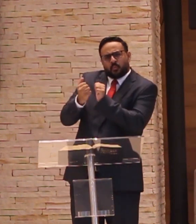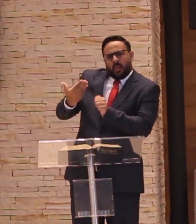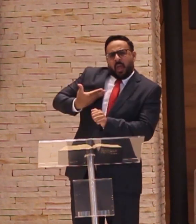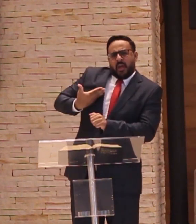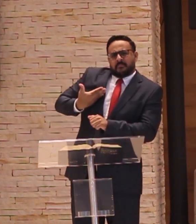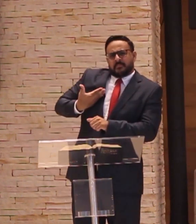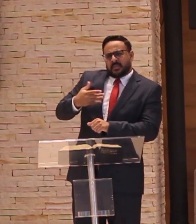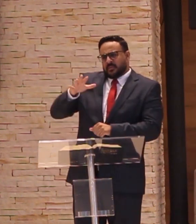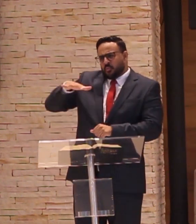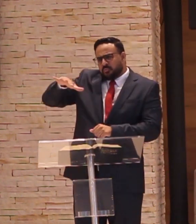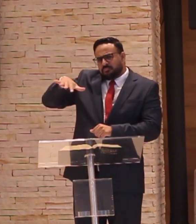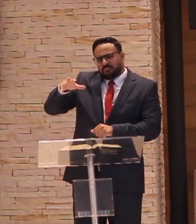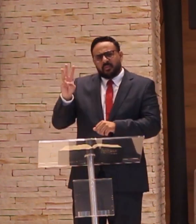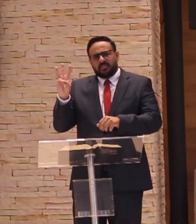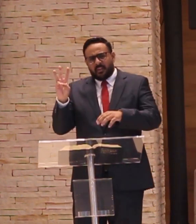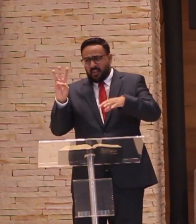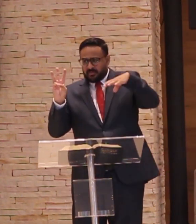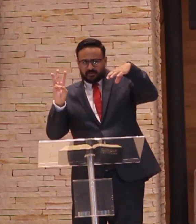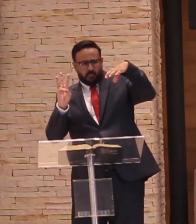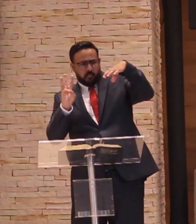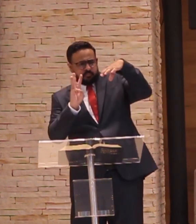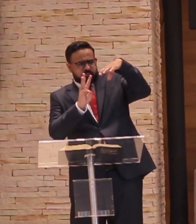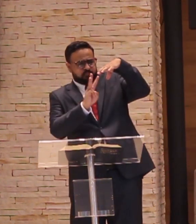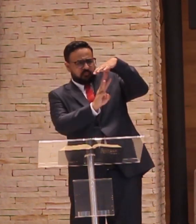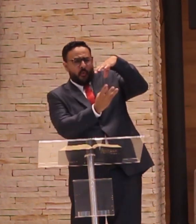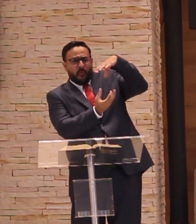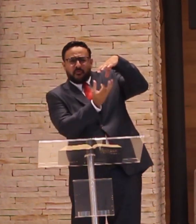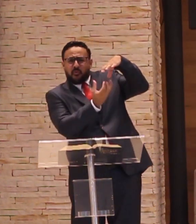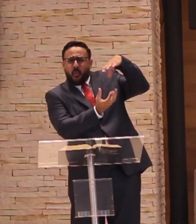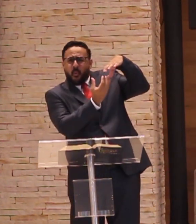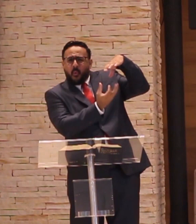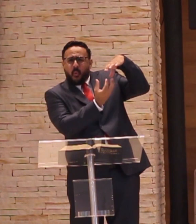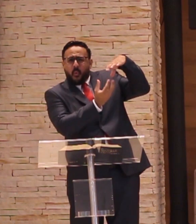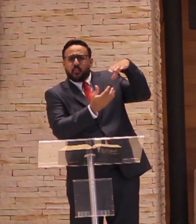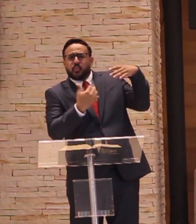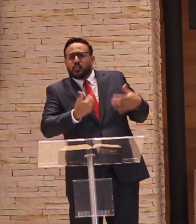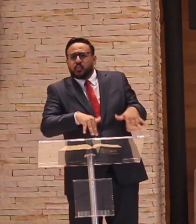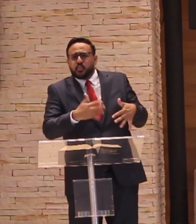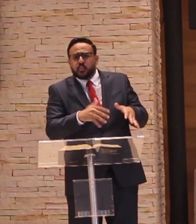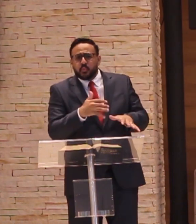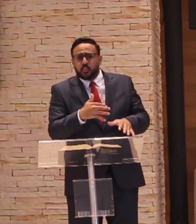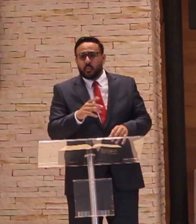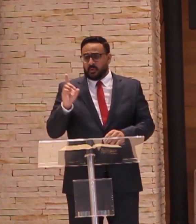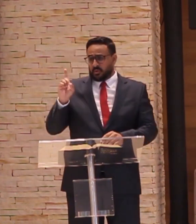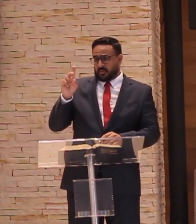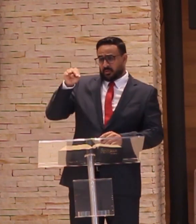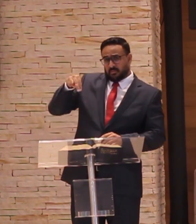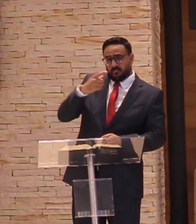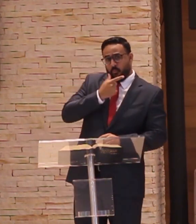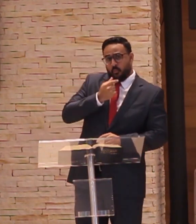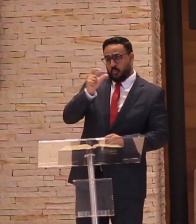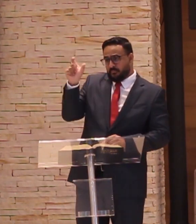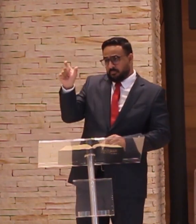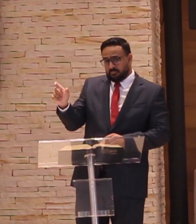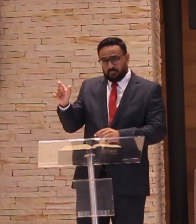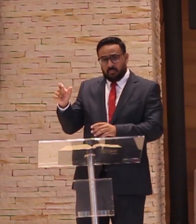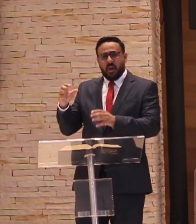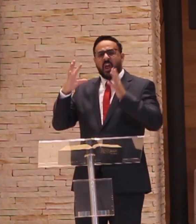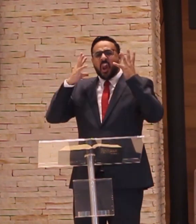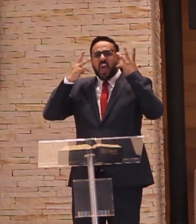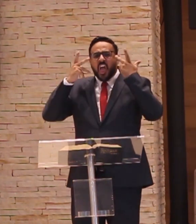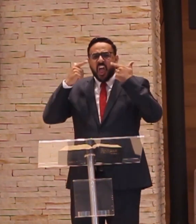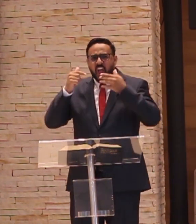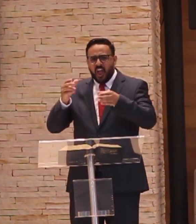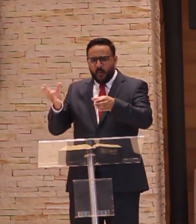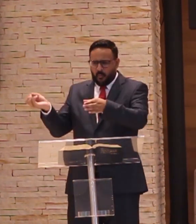estar ali com o povo e abriu o Mar Vermelho. A história dos 3 amigos de Daniel que foram lançados